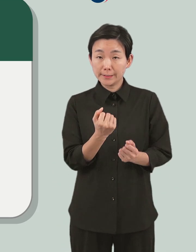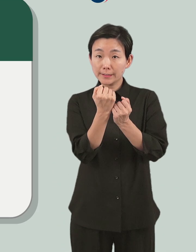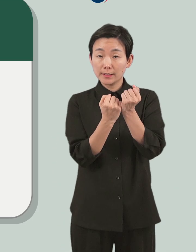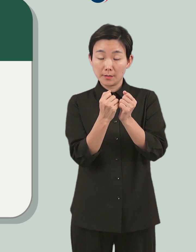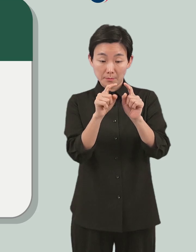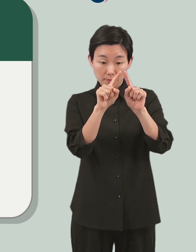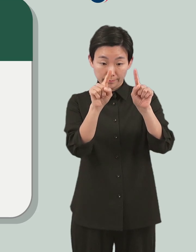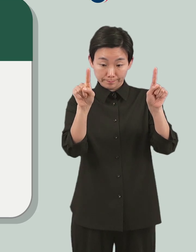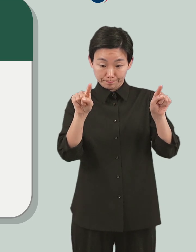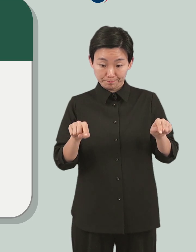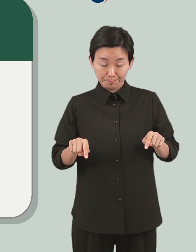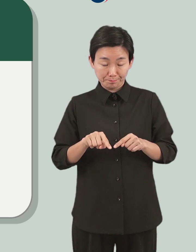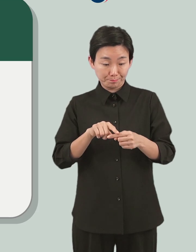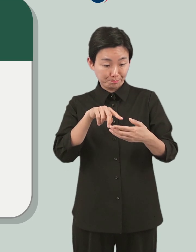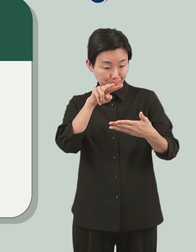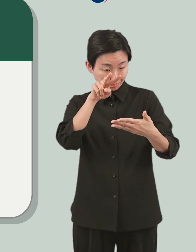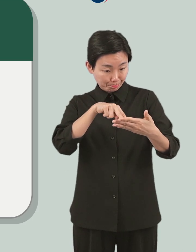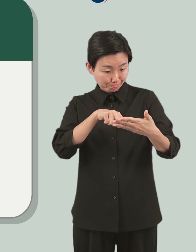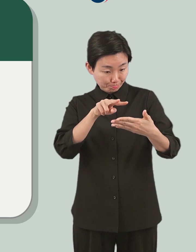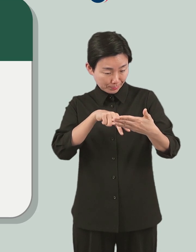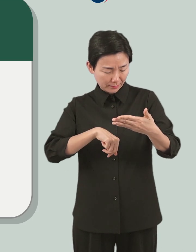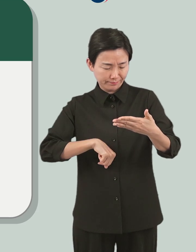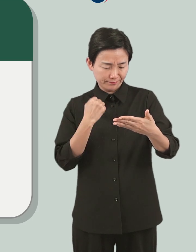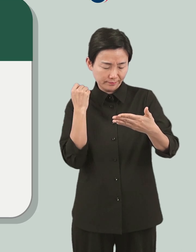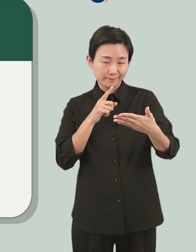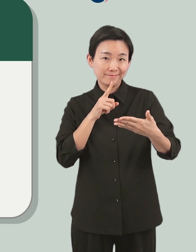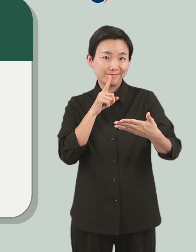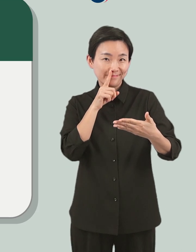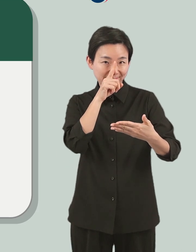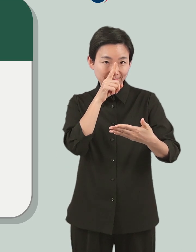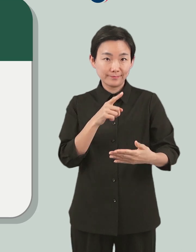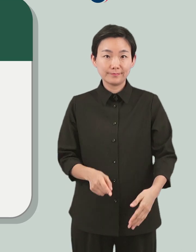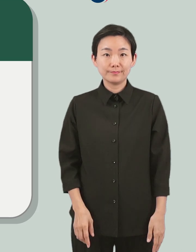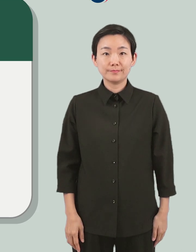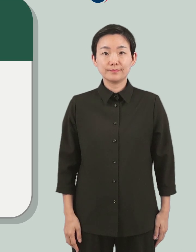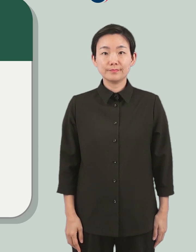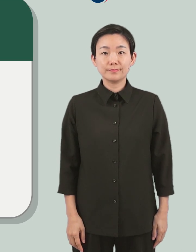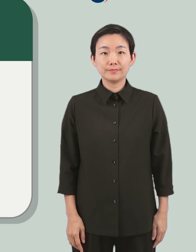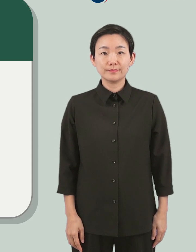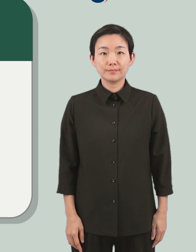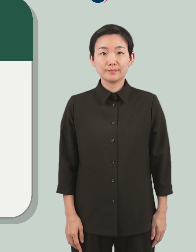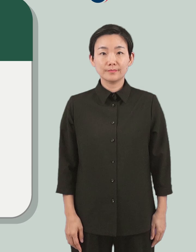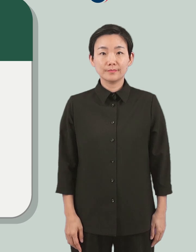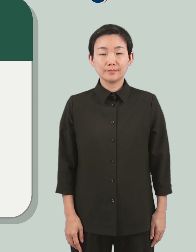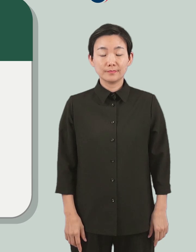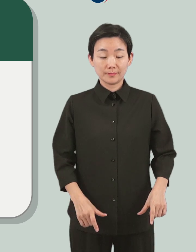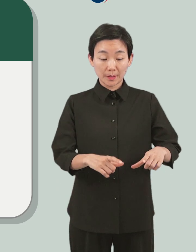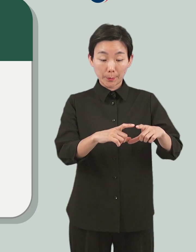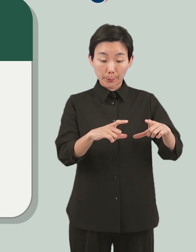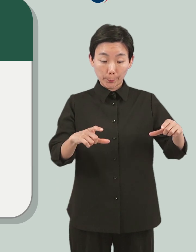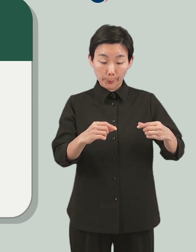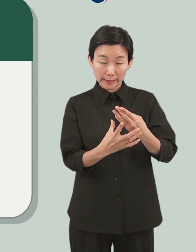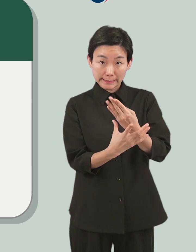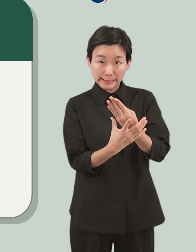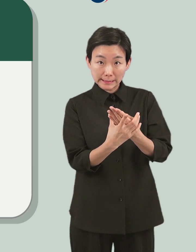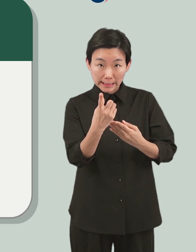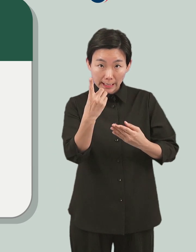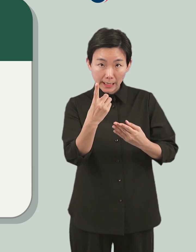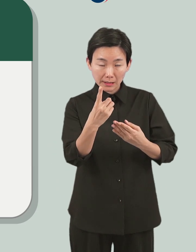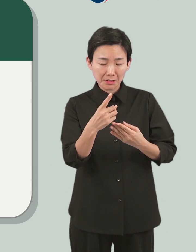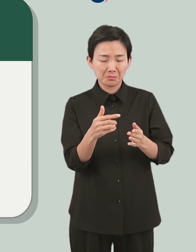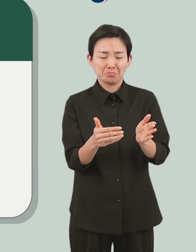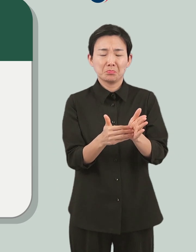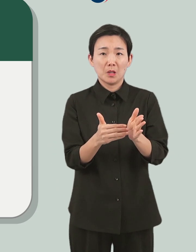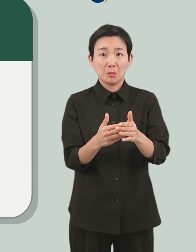않습니다. 사용 전에는 반드시 사용 설명서를 숙지한 후 안내된 방법에 따라 사용합니다. 포장 내에